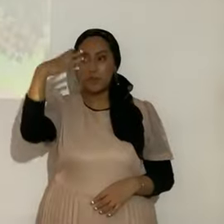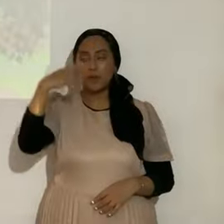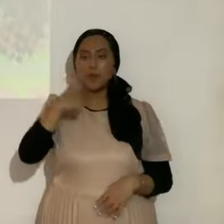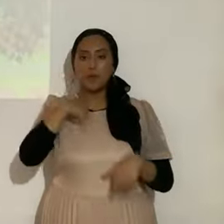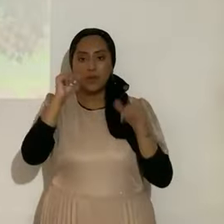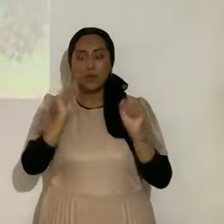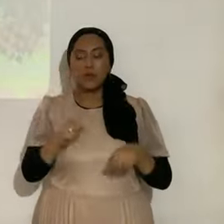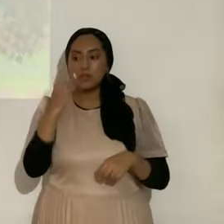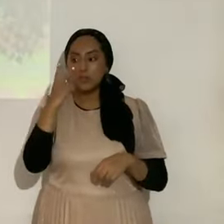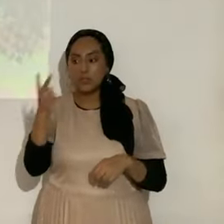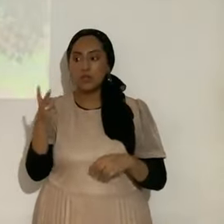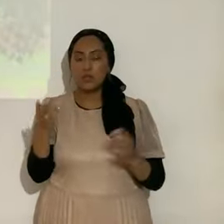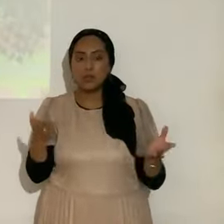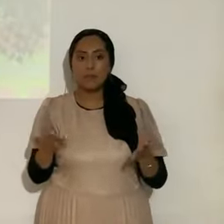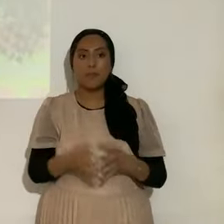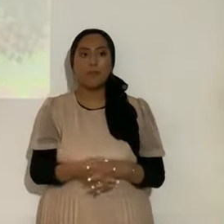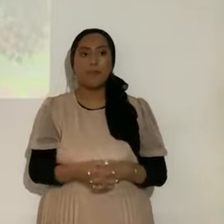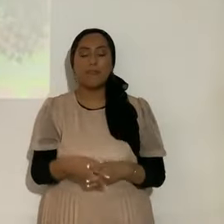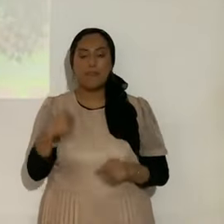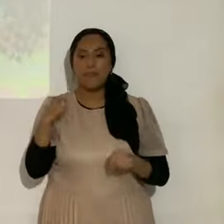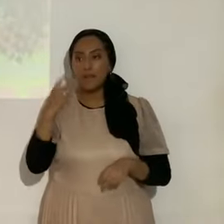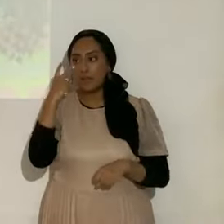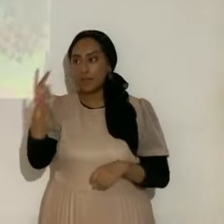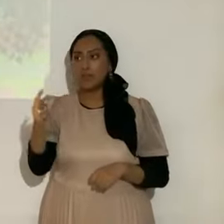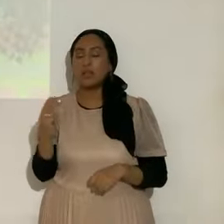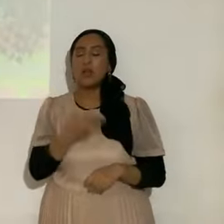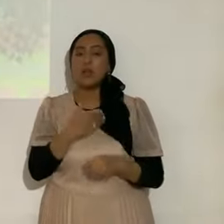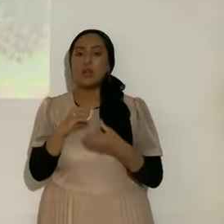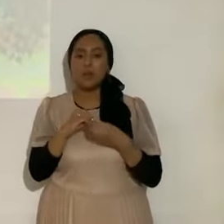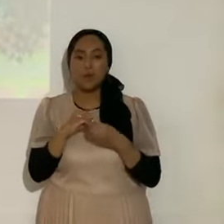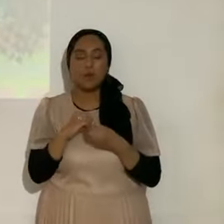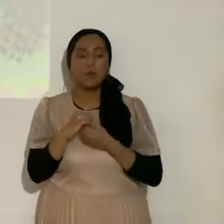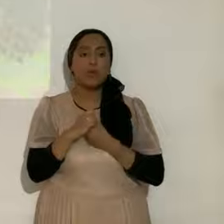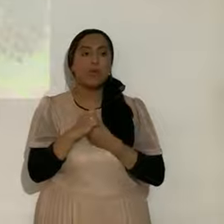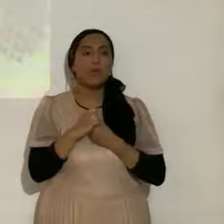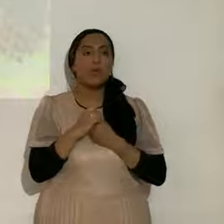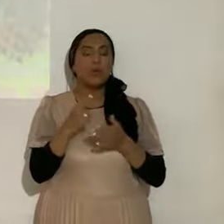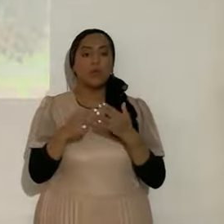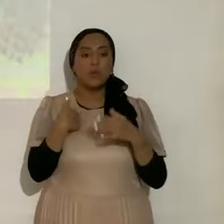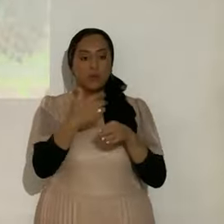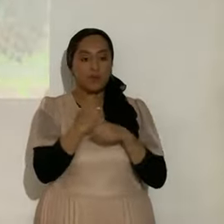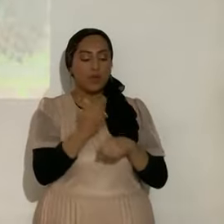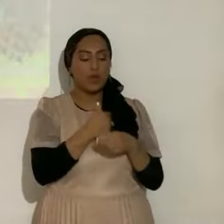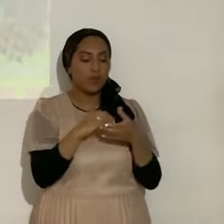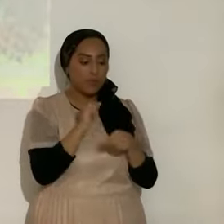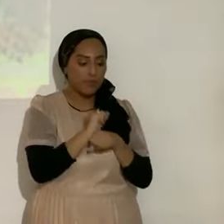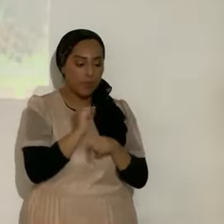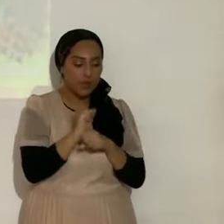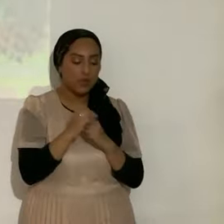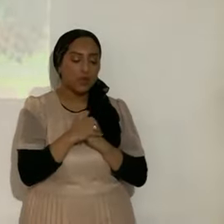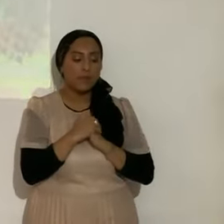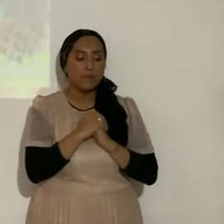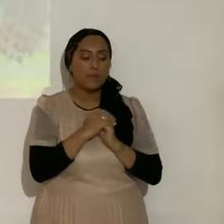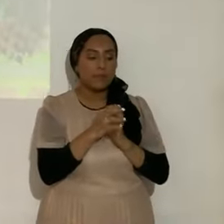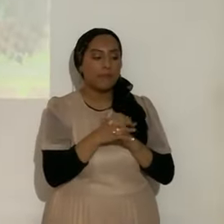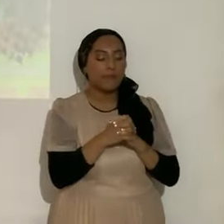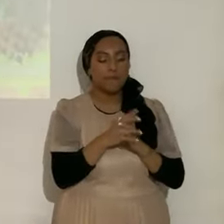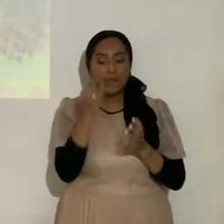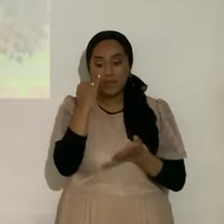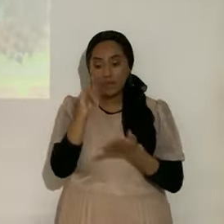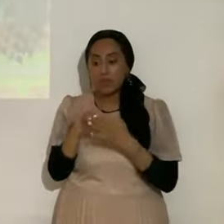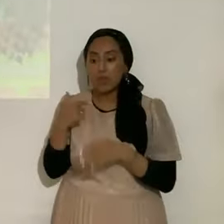podemos apreciar la naturaleza, podemos ver nuestras cosas seculares, las cosas que hemos adquirido con el trabajo honrado. Si esto